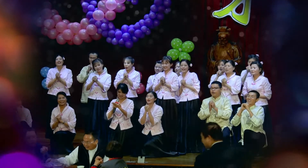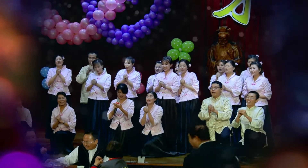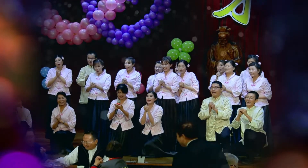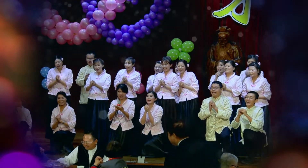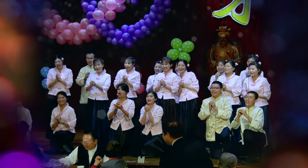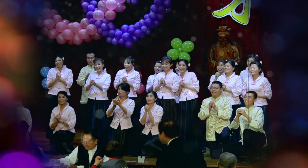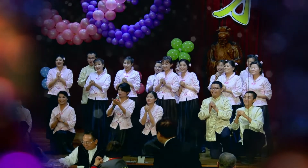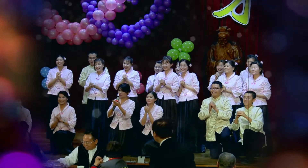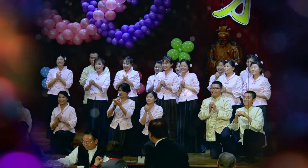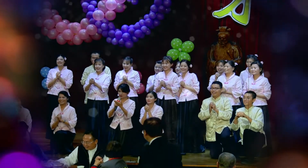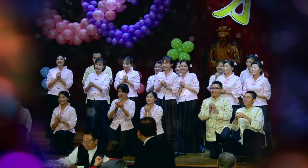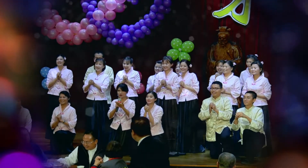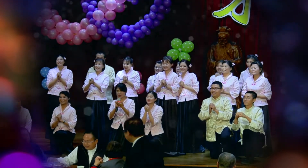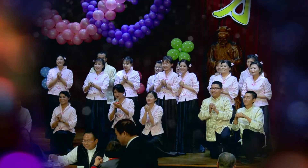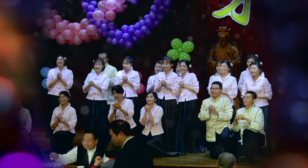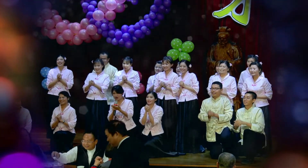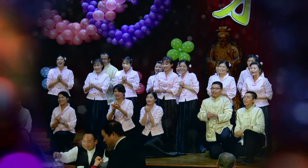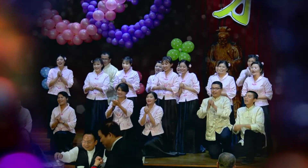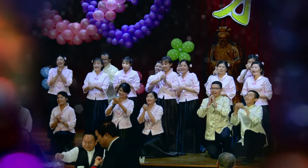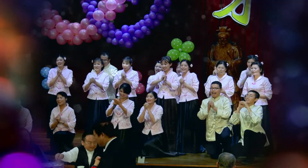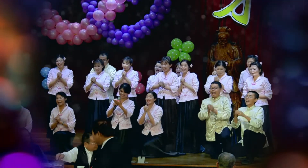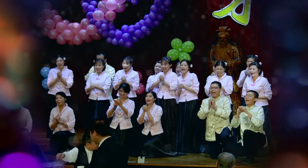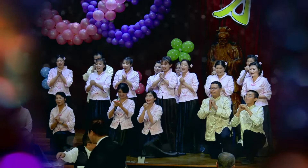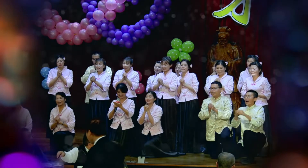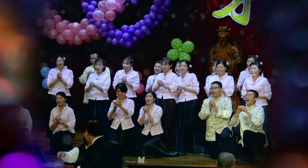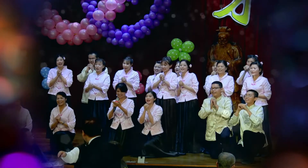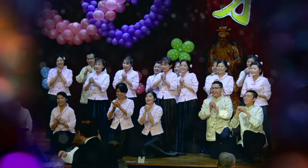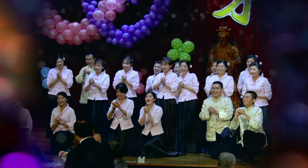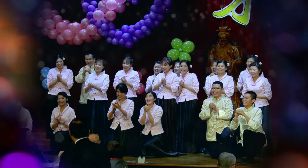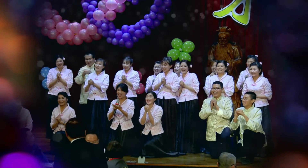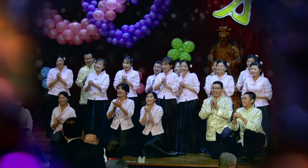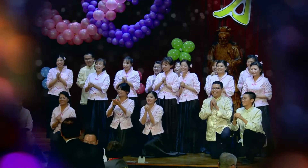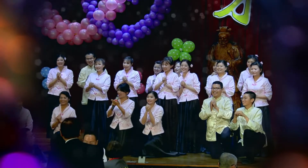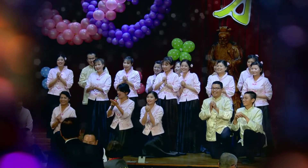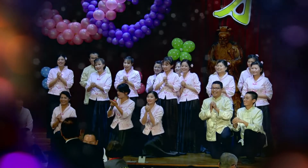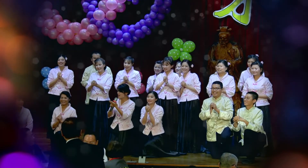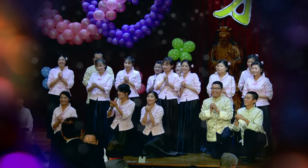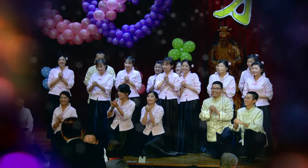慧， 存书重读， 加算计， 听话